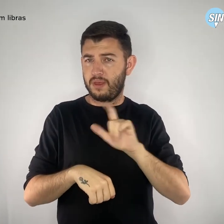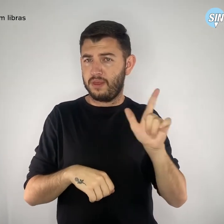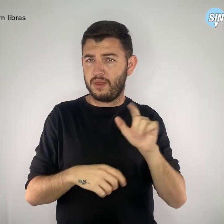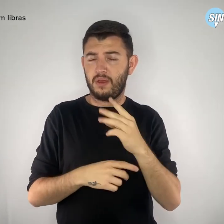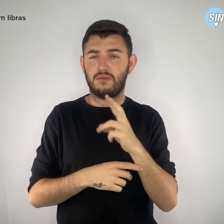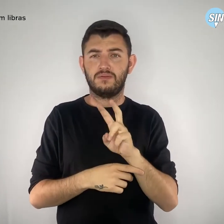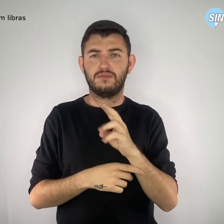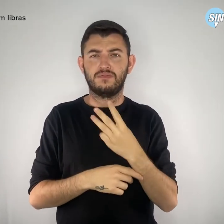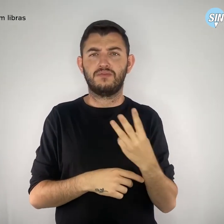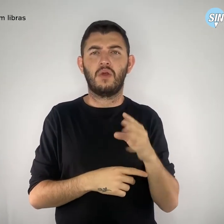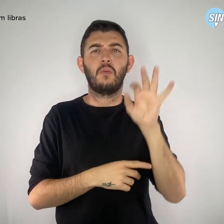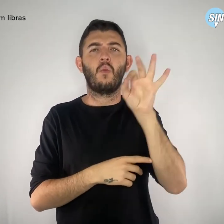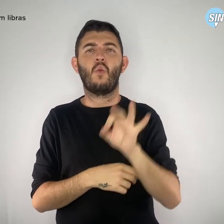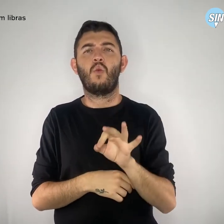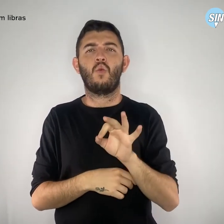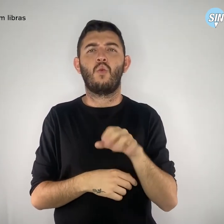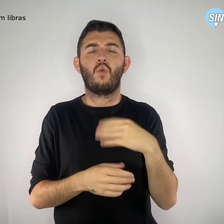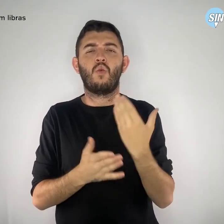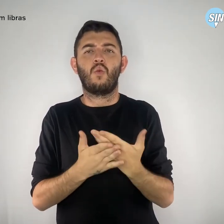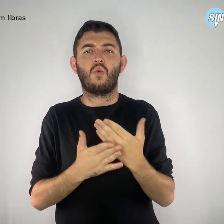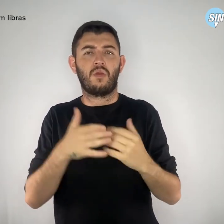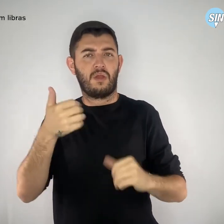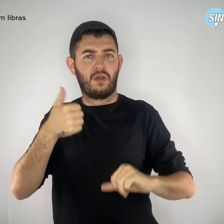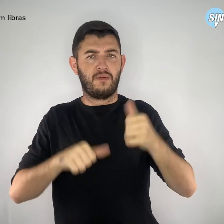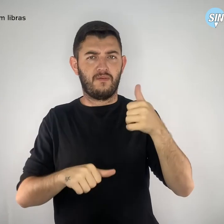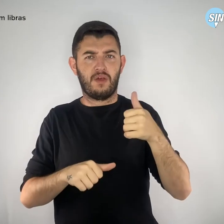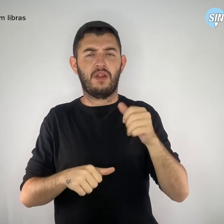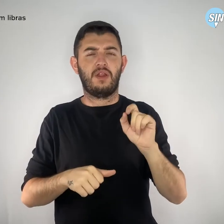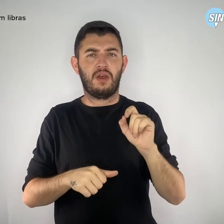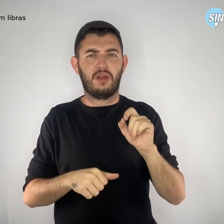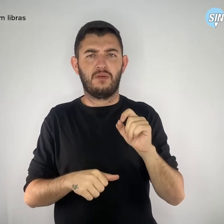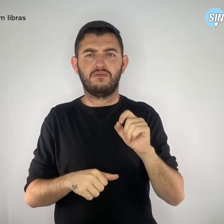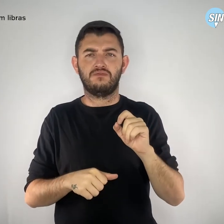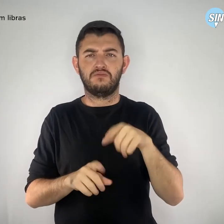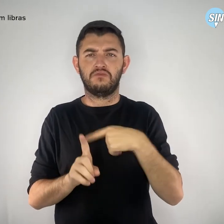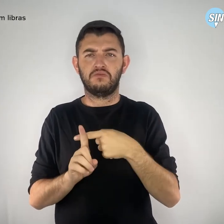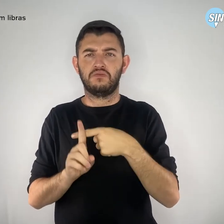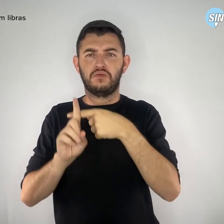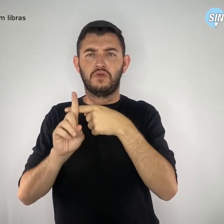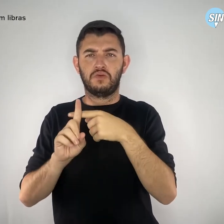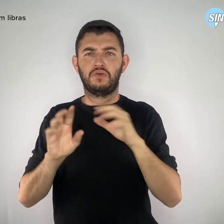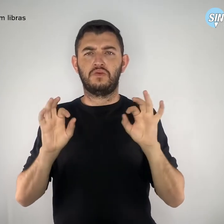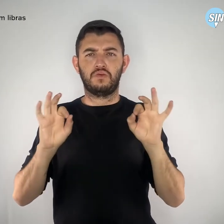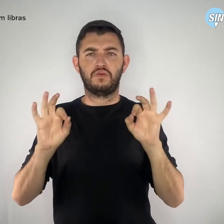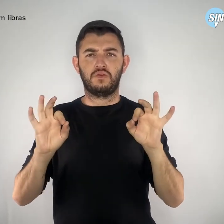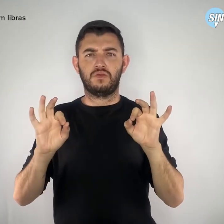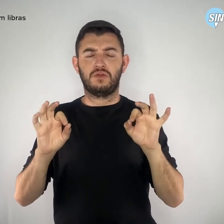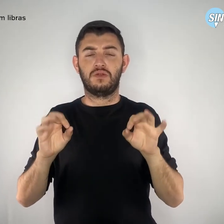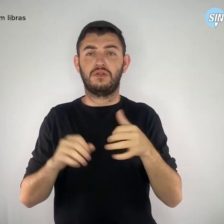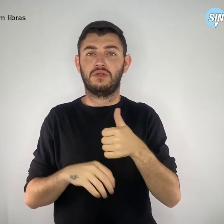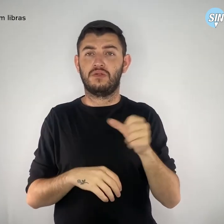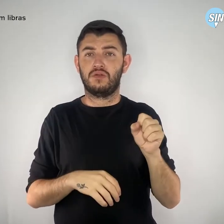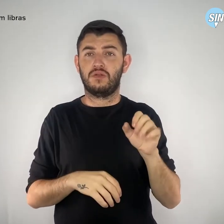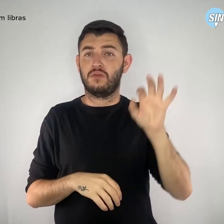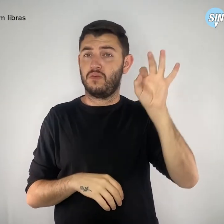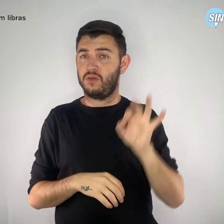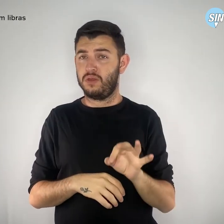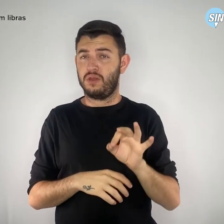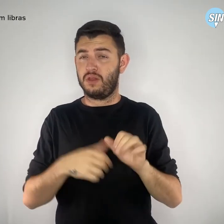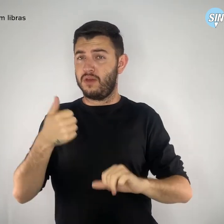dos estudos avaliaram como bastante positiva, 18% como levemente